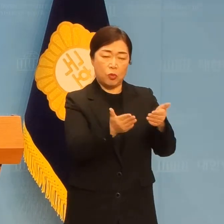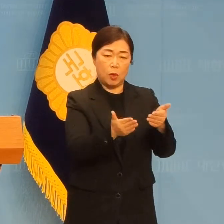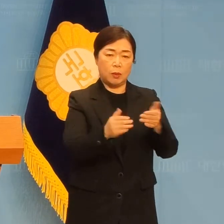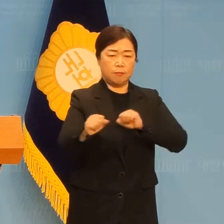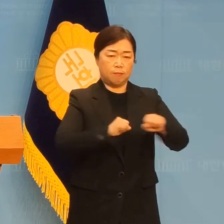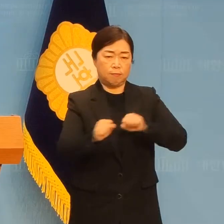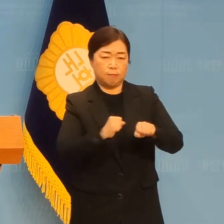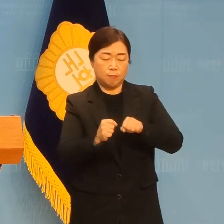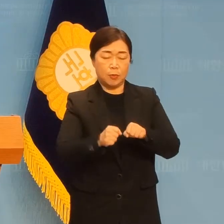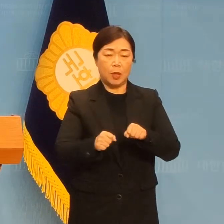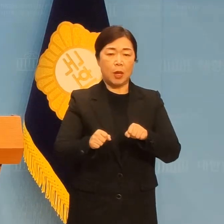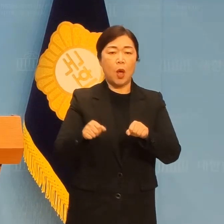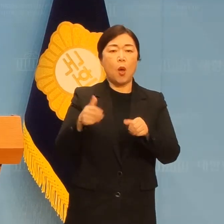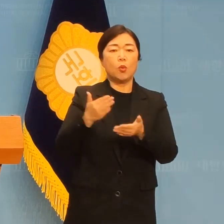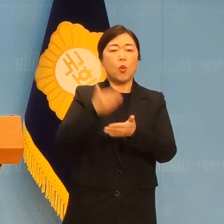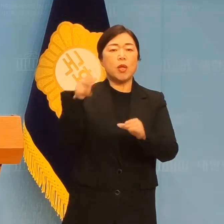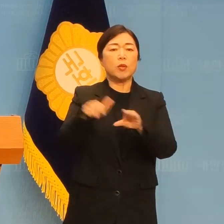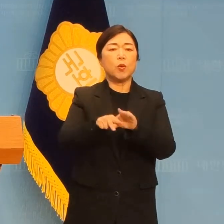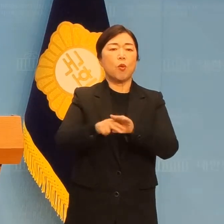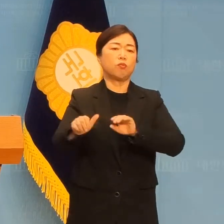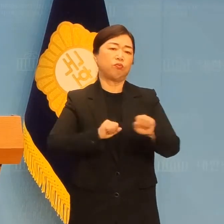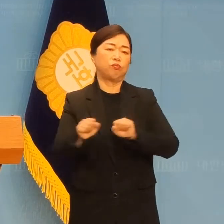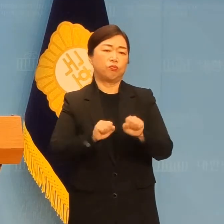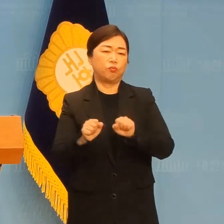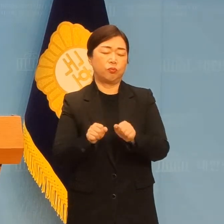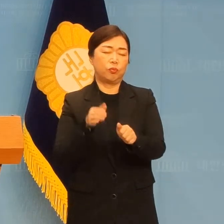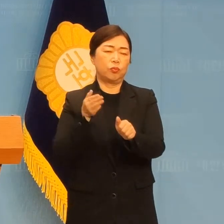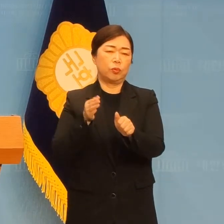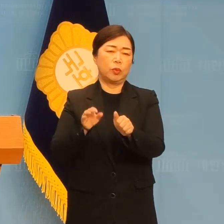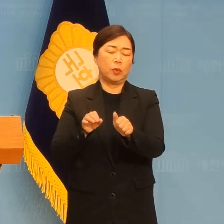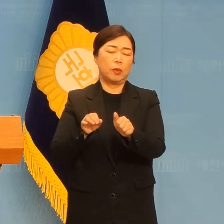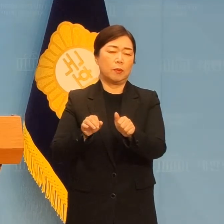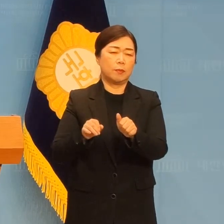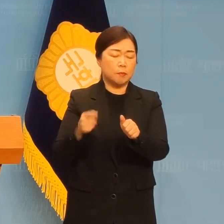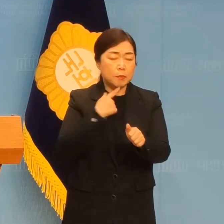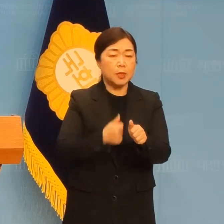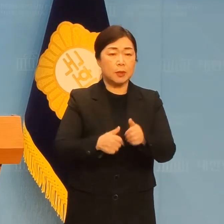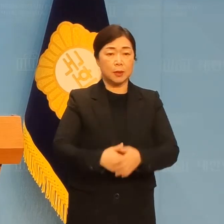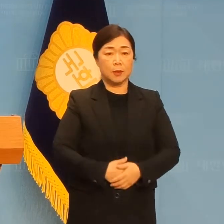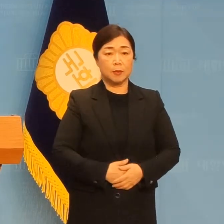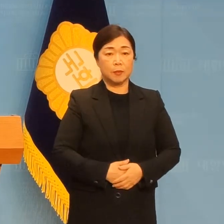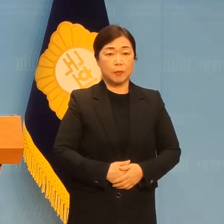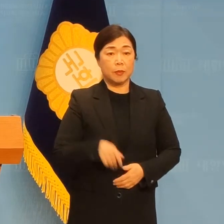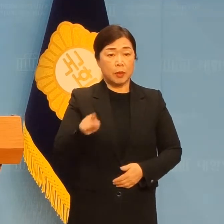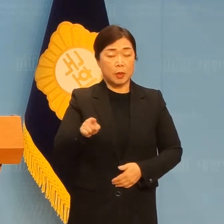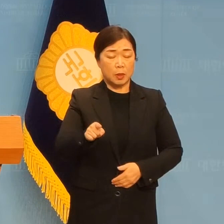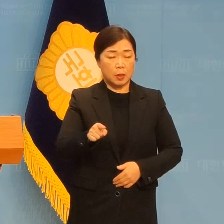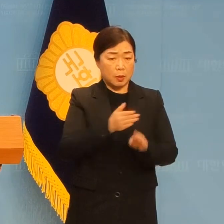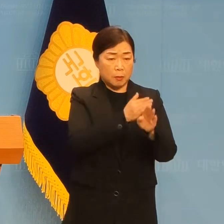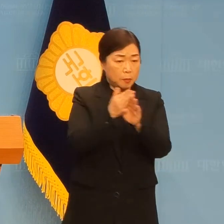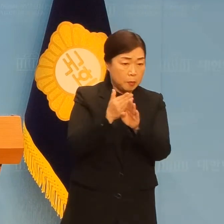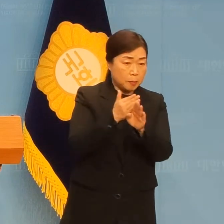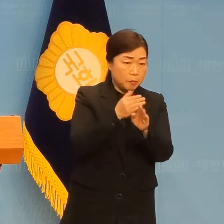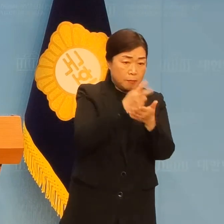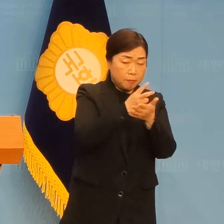핵심입니다. 이 검은 거래의 기원은 20대 대선 시절로 거슬러